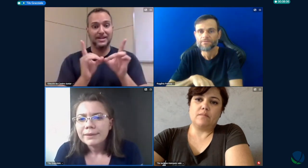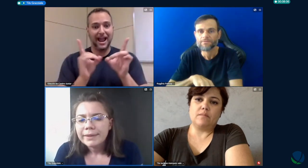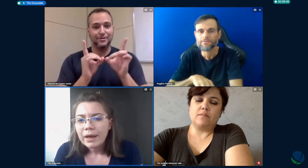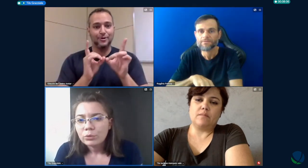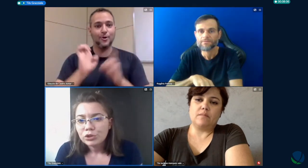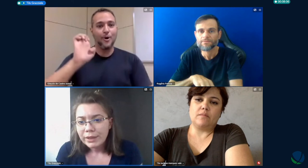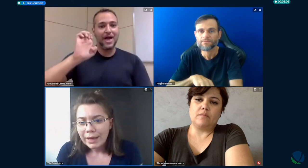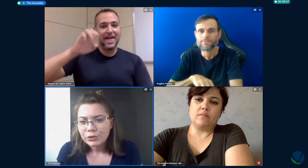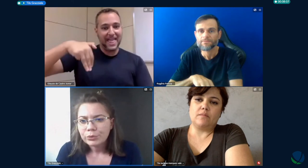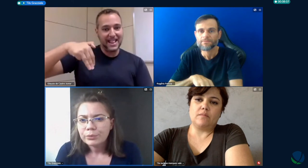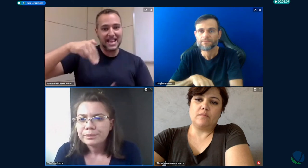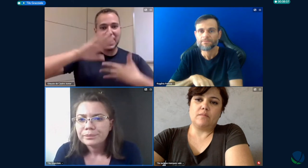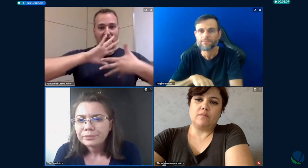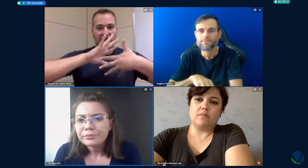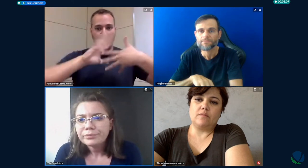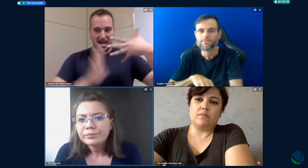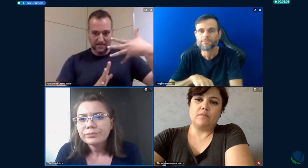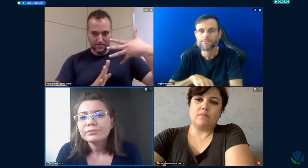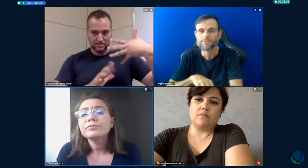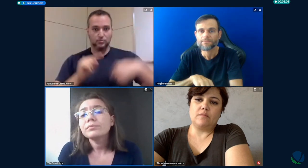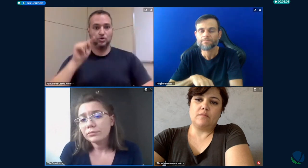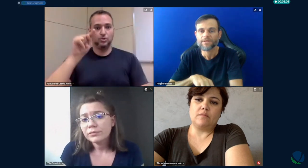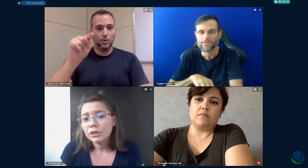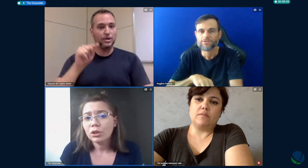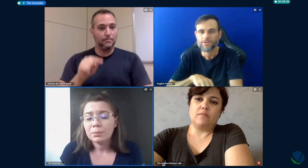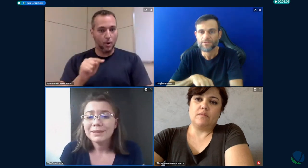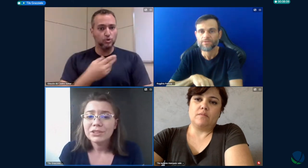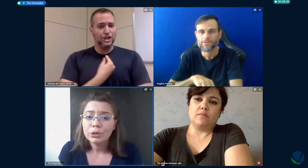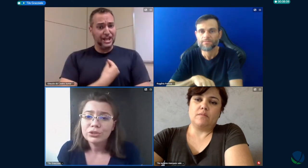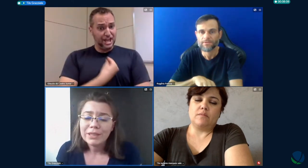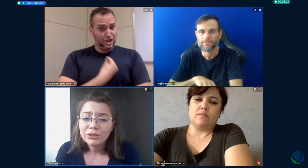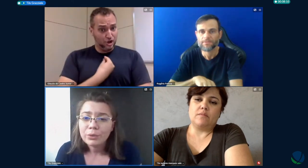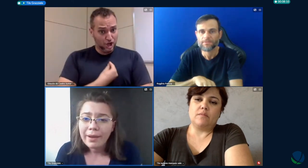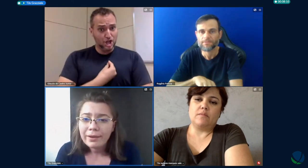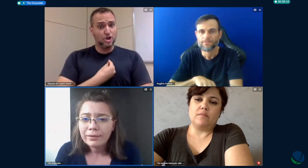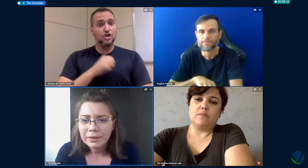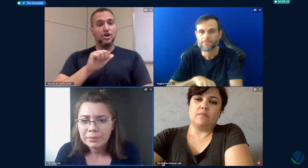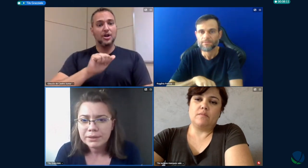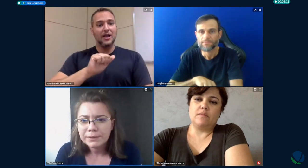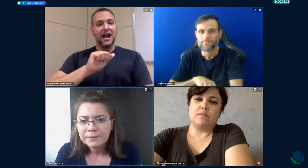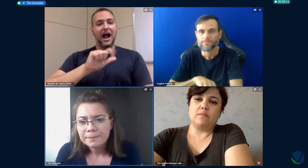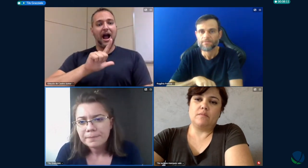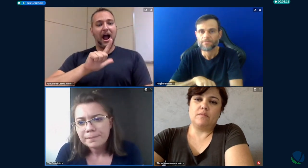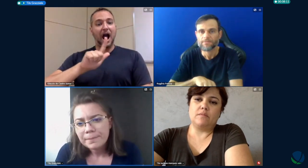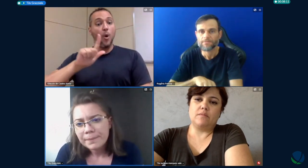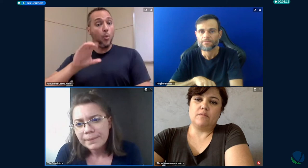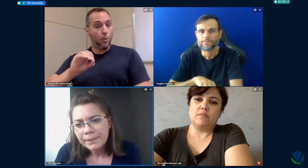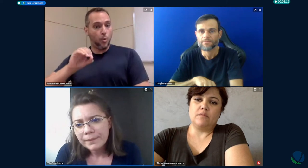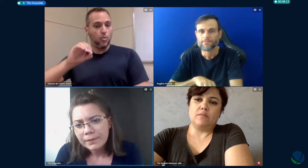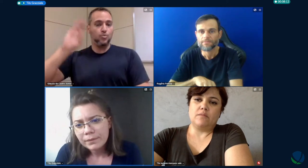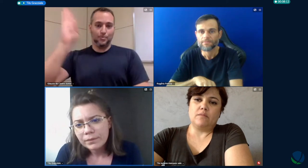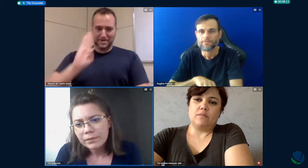O material didático. Você coloca material didático em Libras.